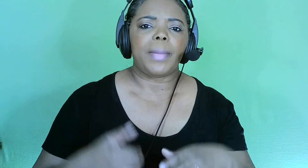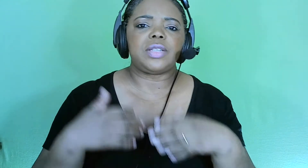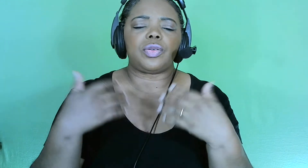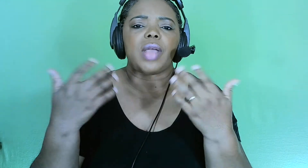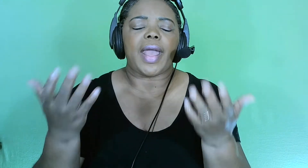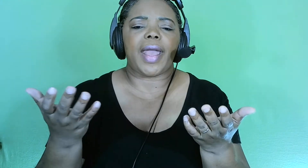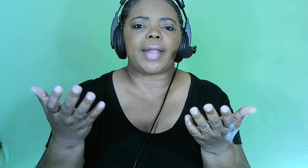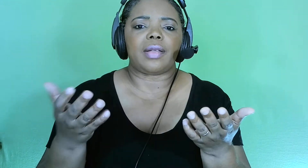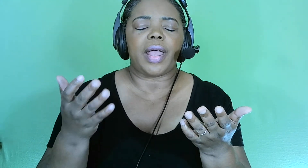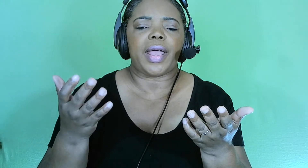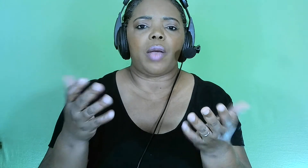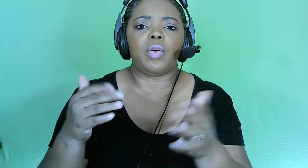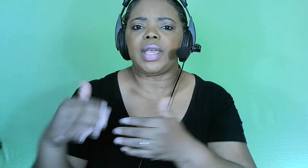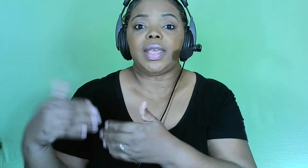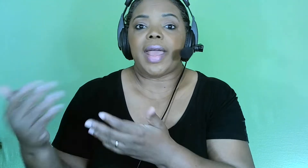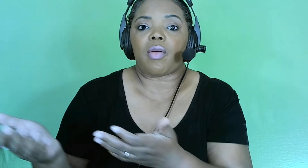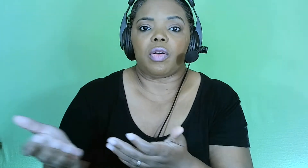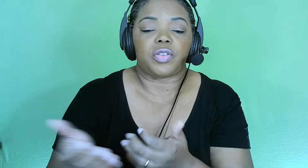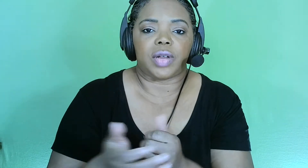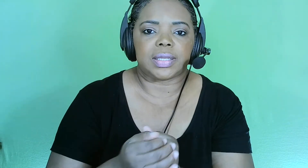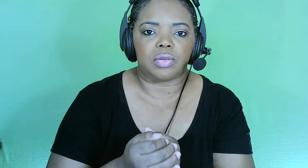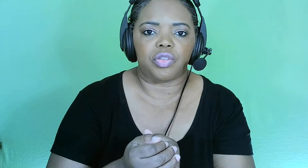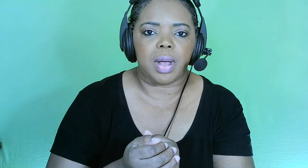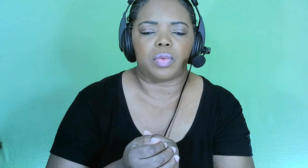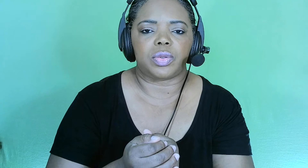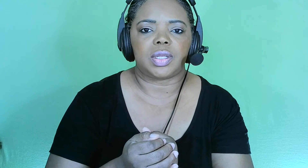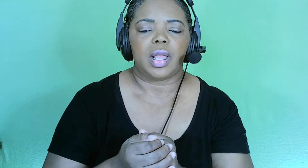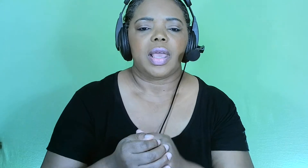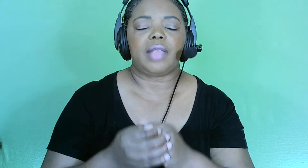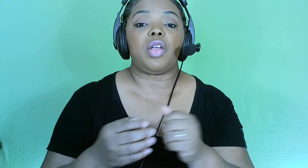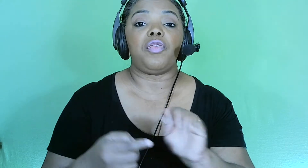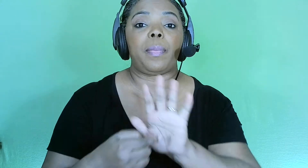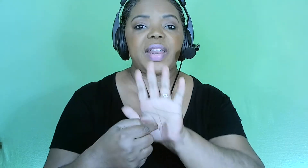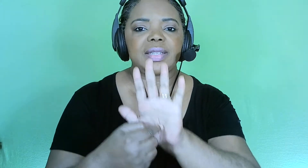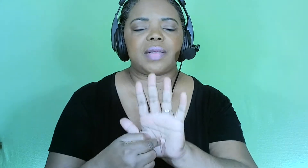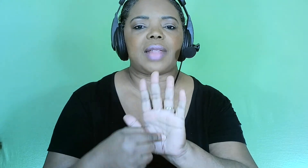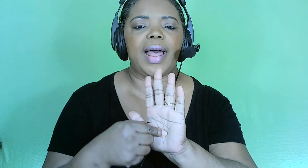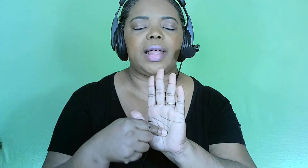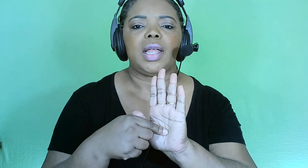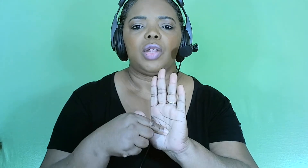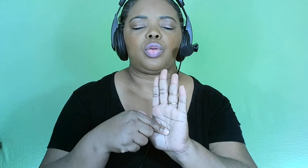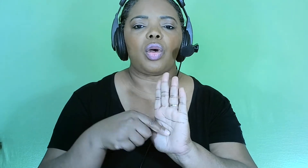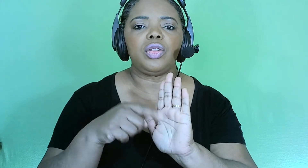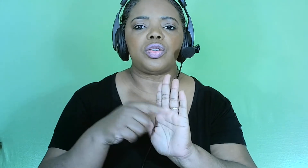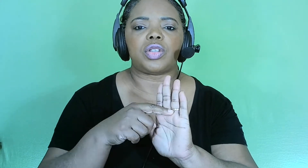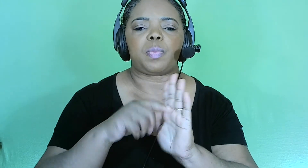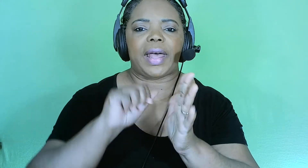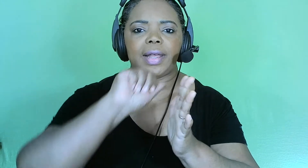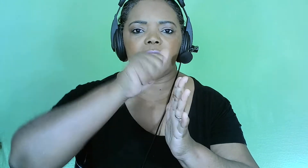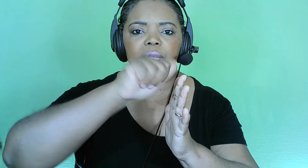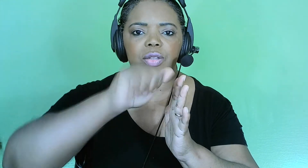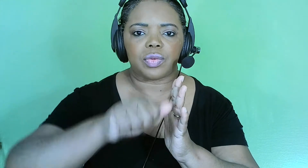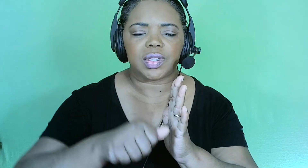Mas o que é a configuração de mãos? Então eu vou apresentar todos os parâmetros